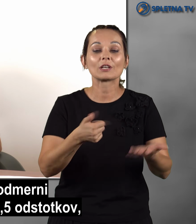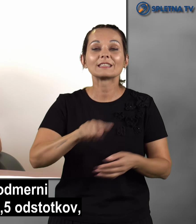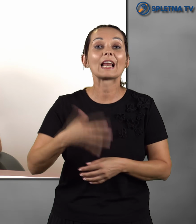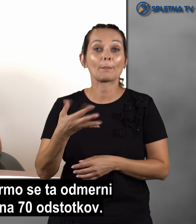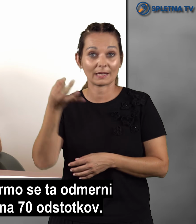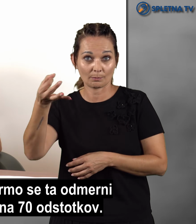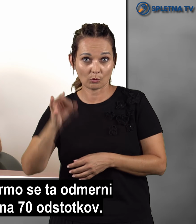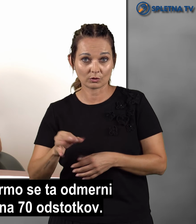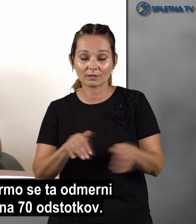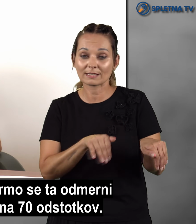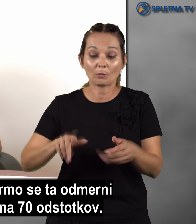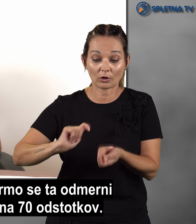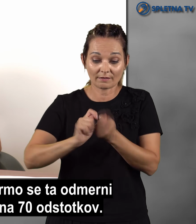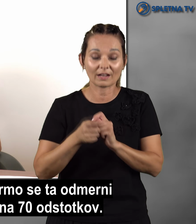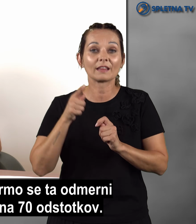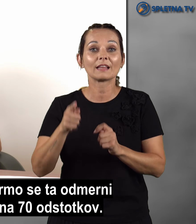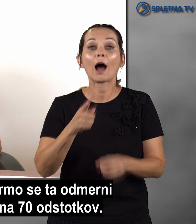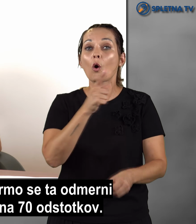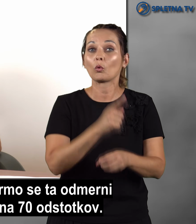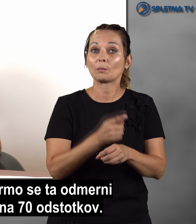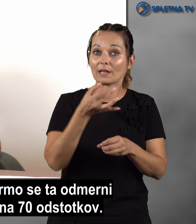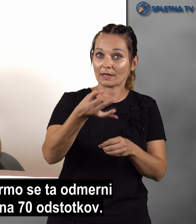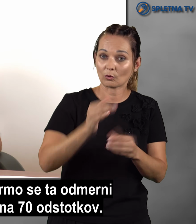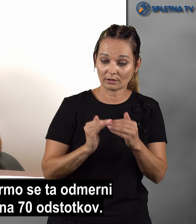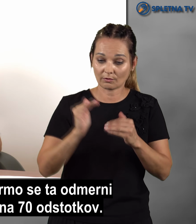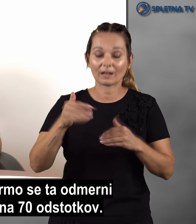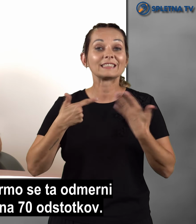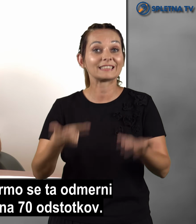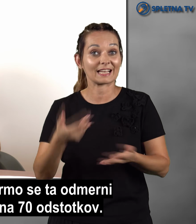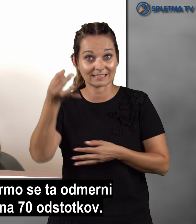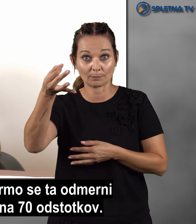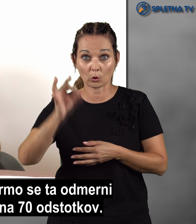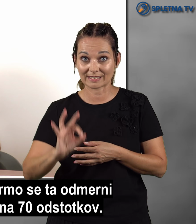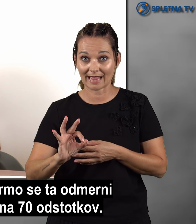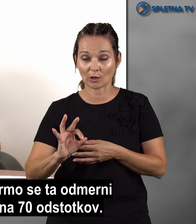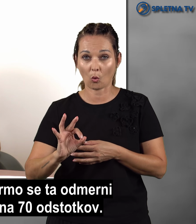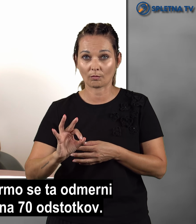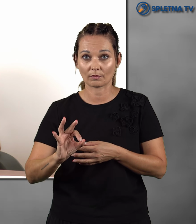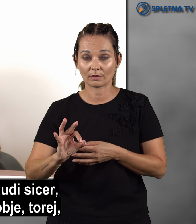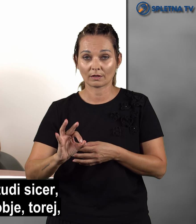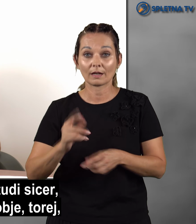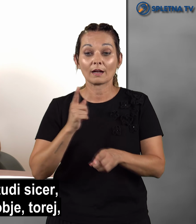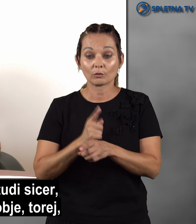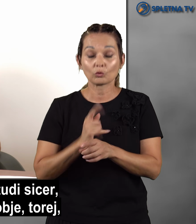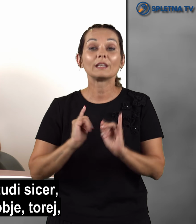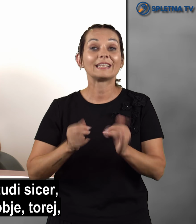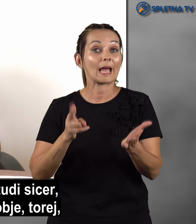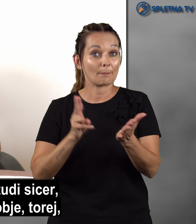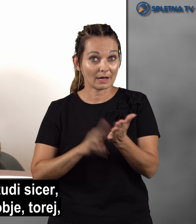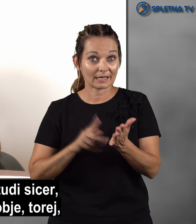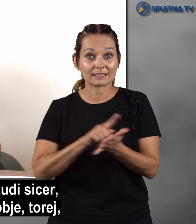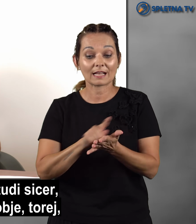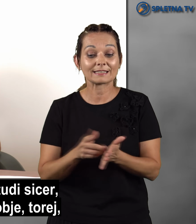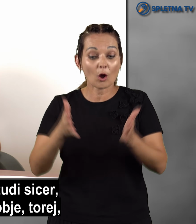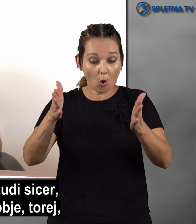63,5%. Z pokojninsko reformo se ta odmerni odstotek dviguje na 70%. Res pa je tudi sicer, da